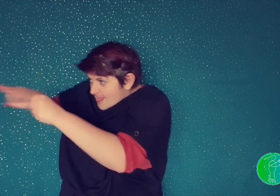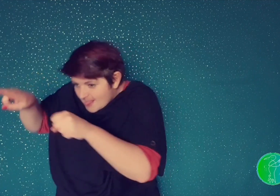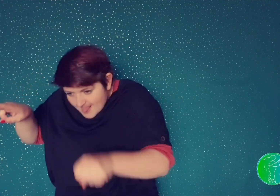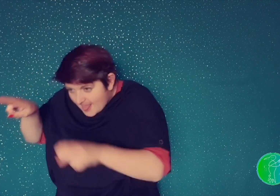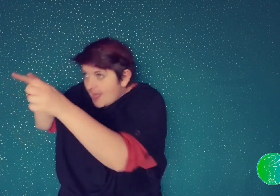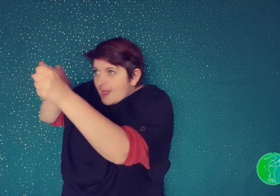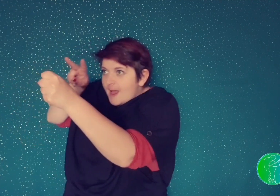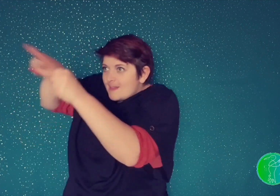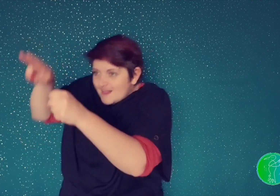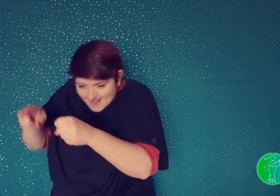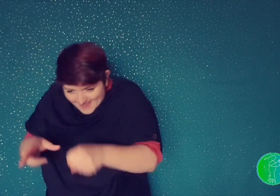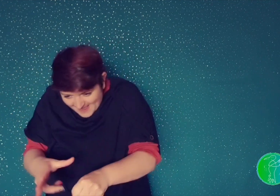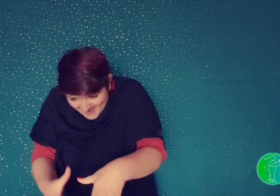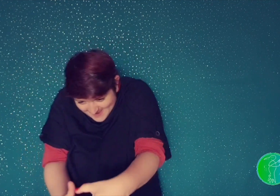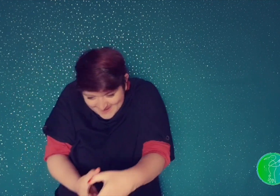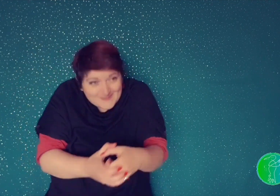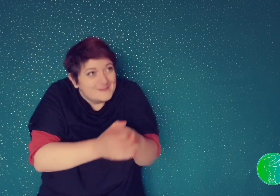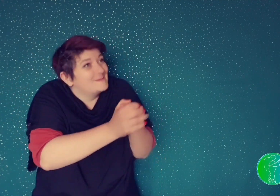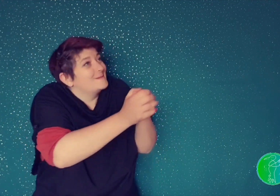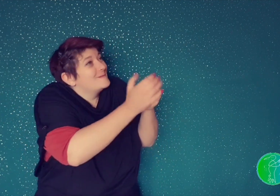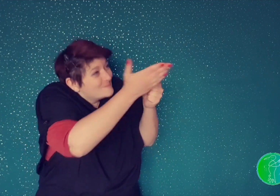pour qu'il l'emporte chez lui.